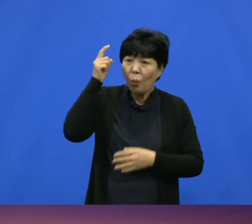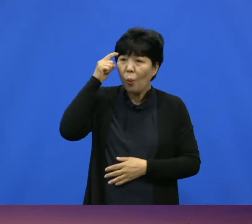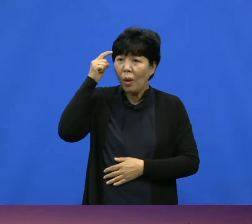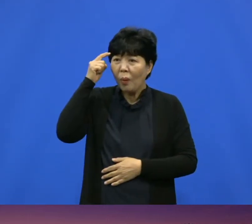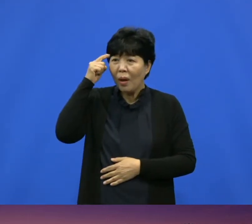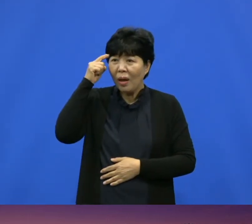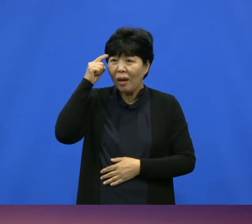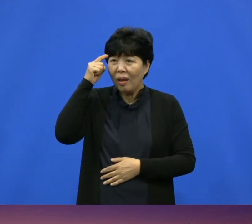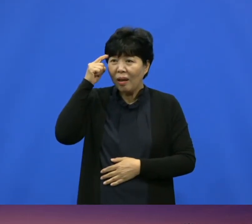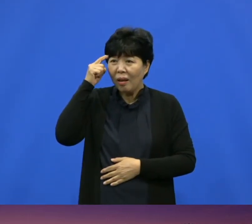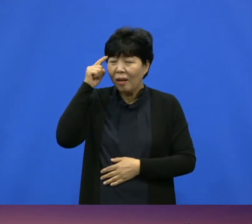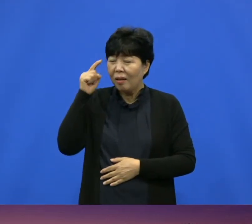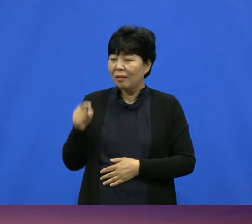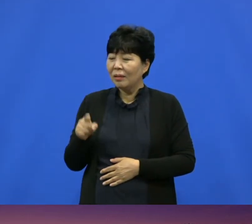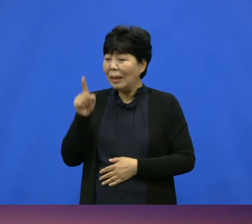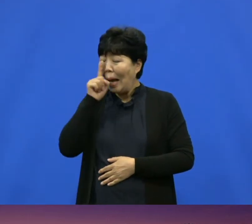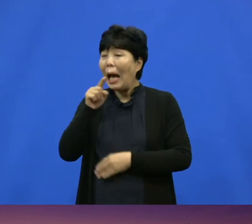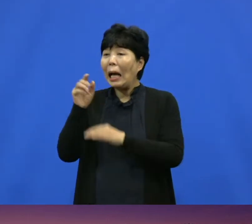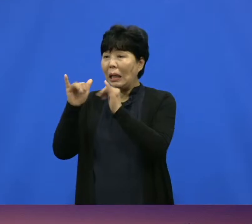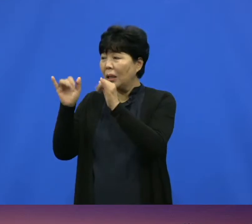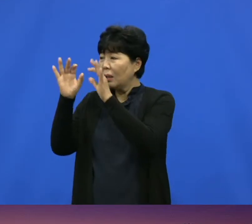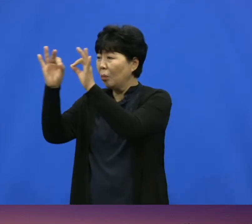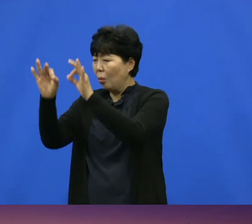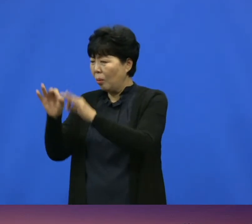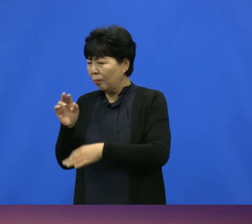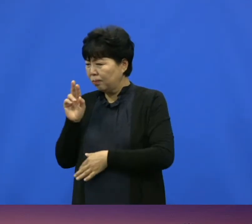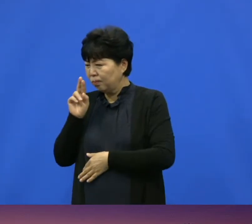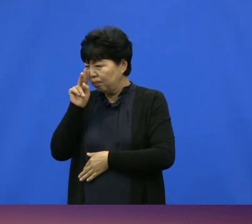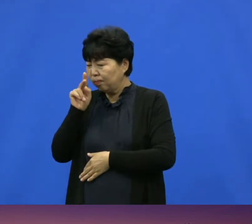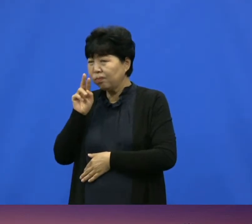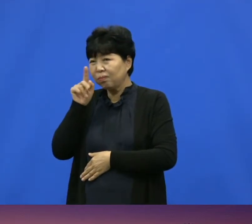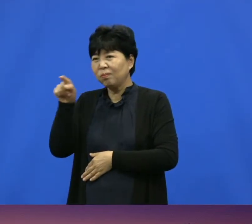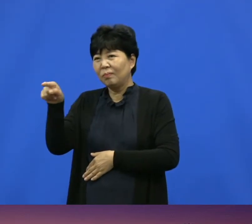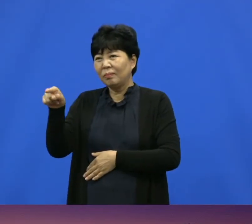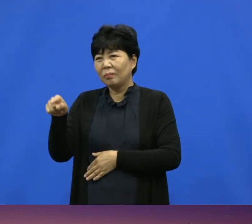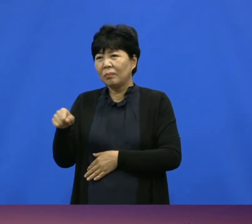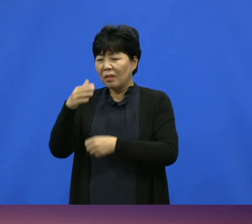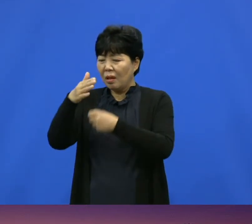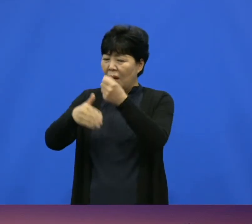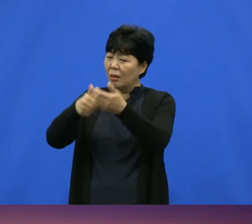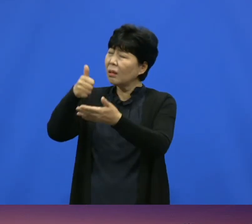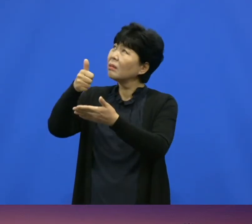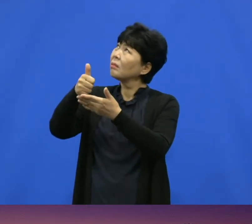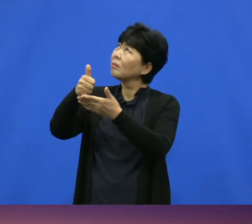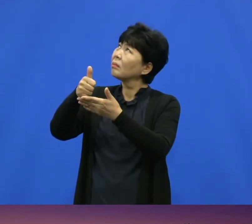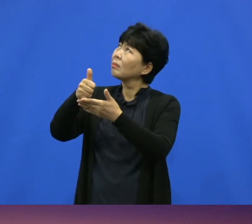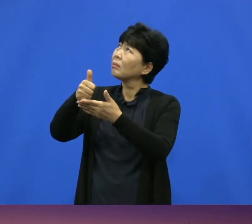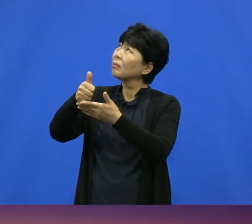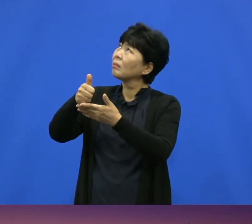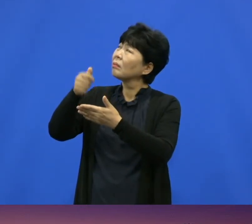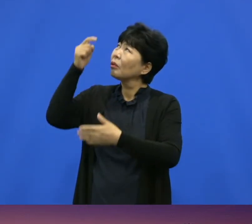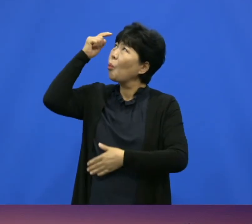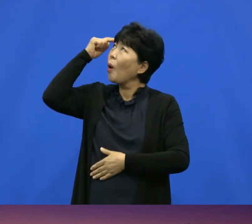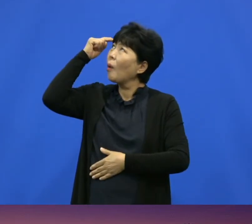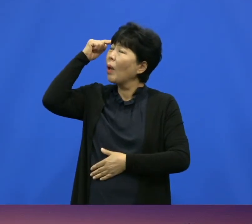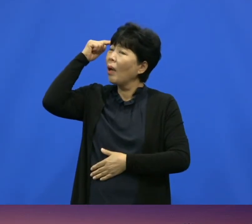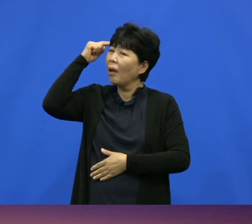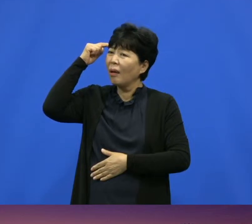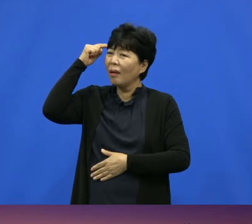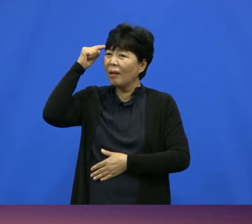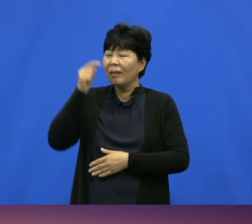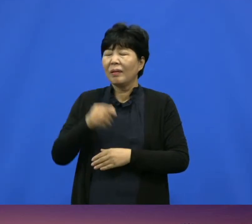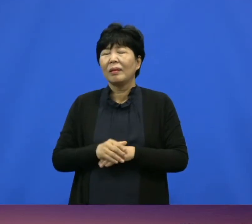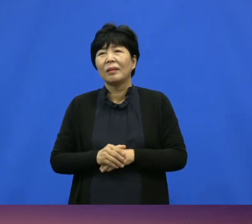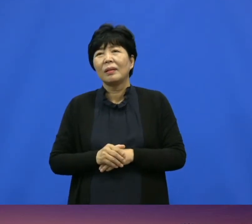밀려오는 어떤 것들로 인하여 의심을 하고 있는 거죠. 하나님에 대한 의심이 있는 거예요. 그래서 시인은